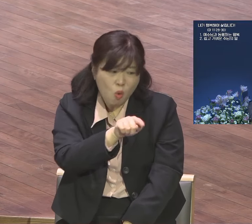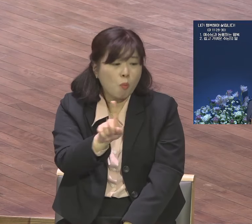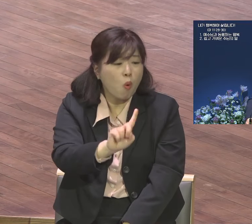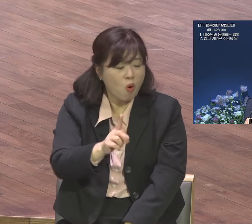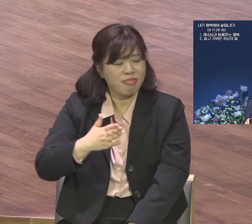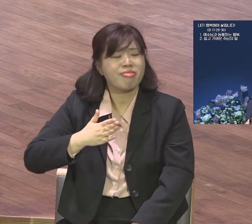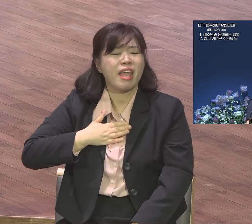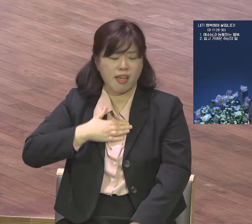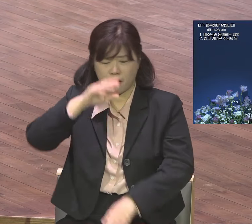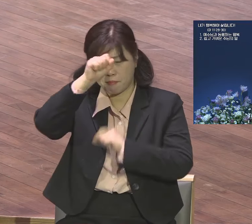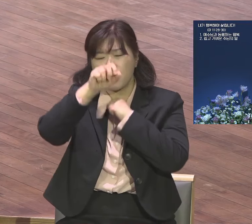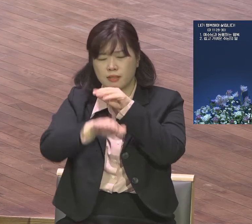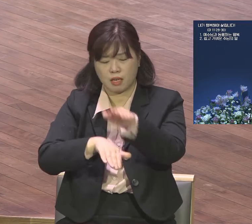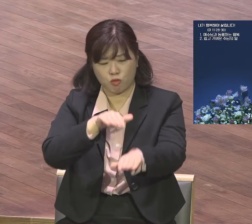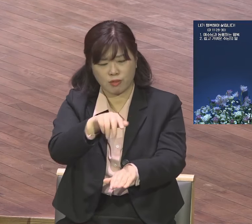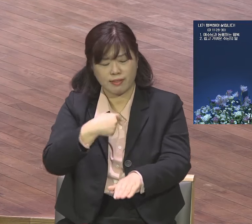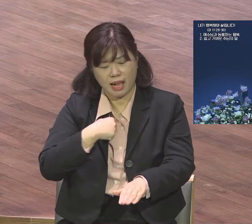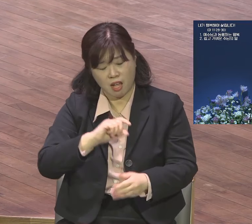때문이다.